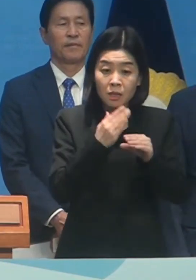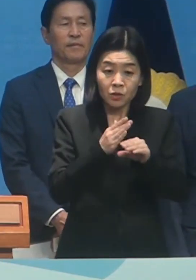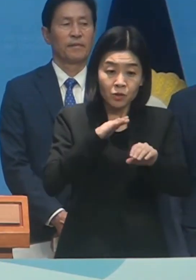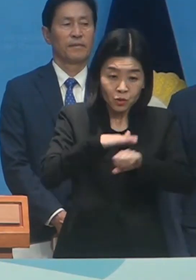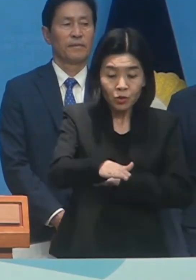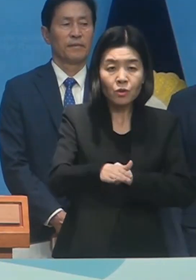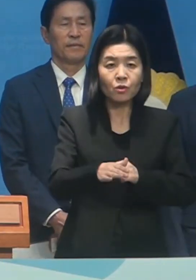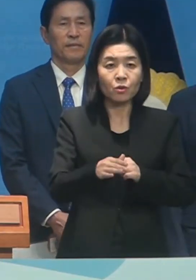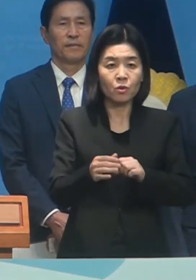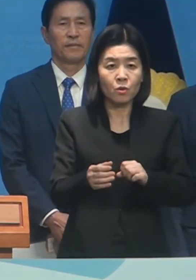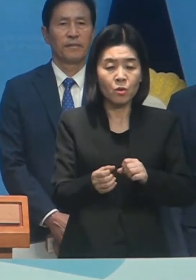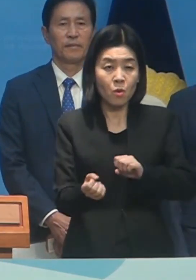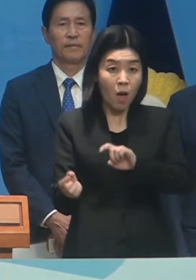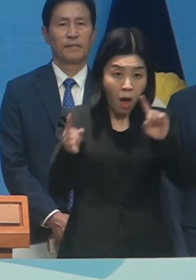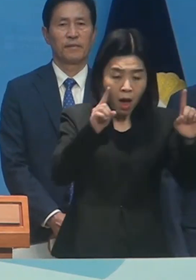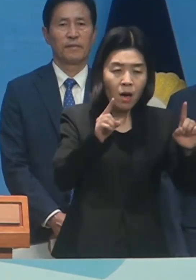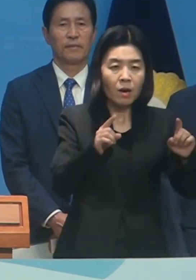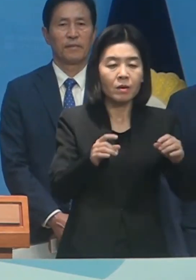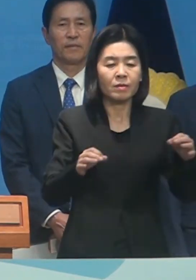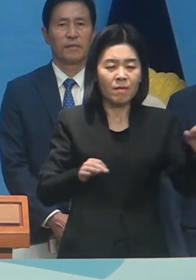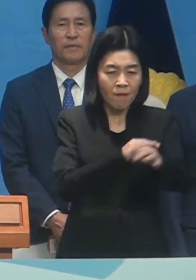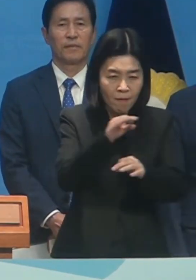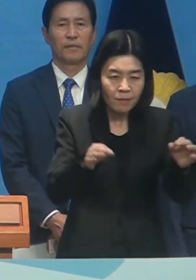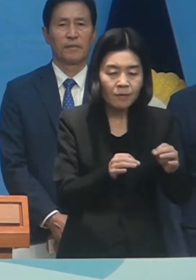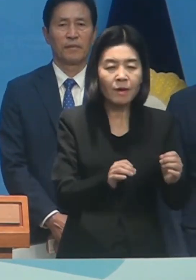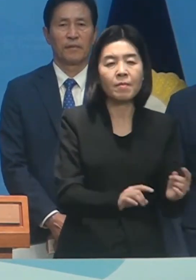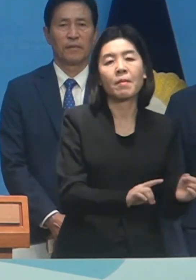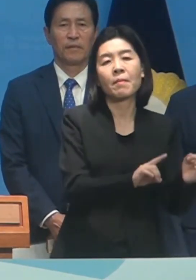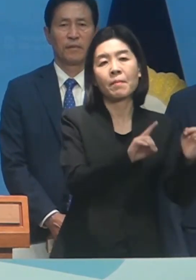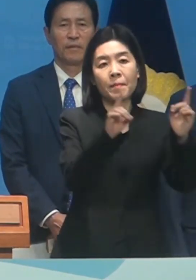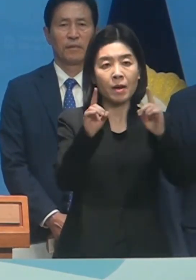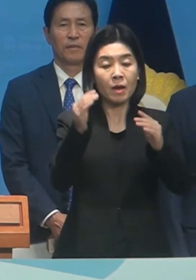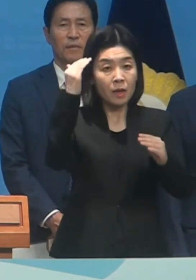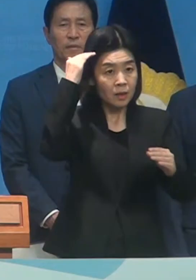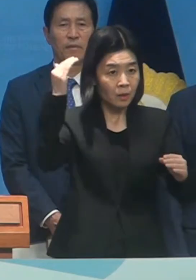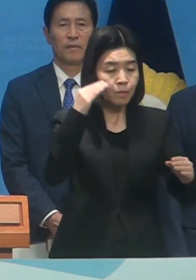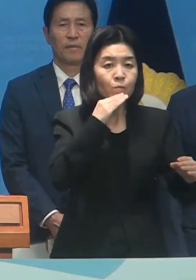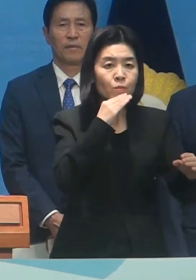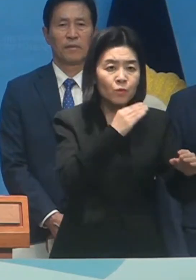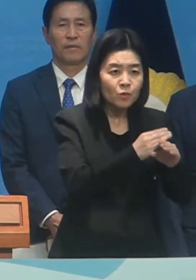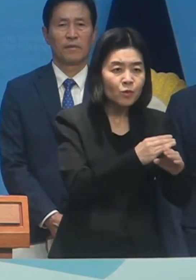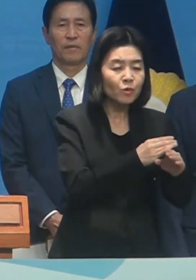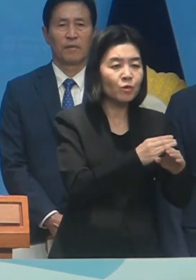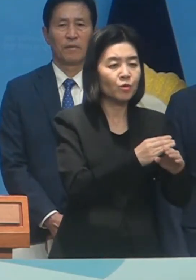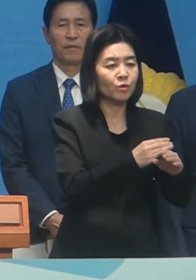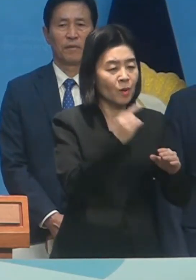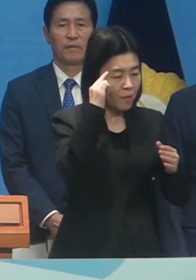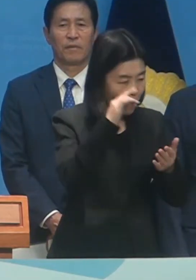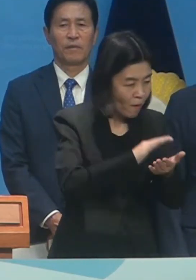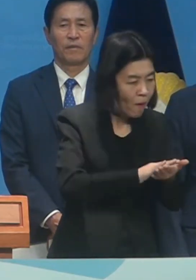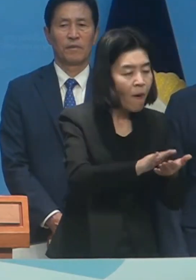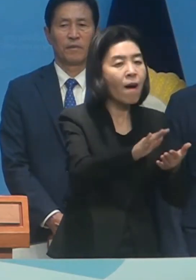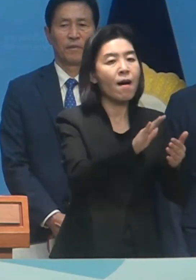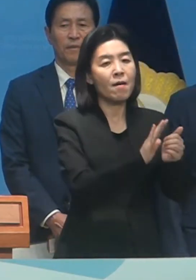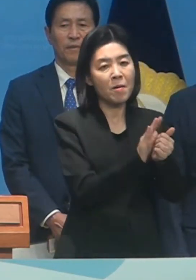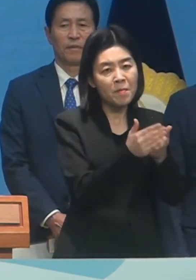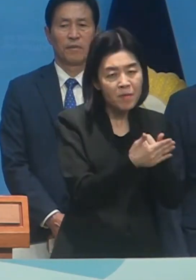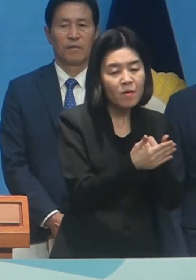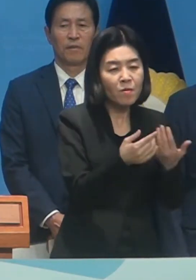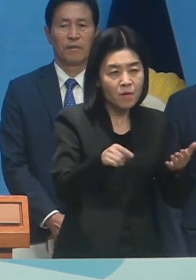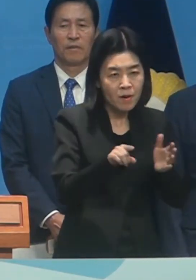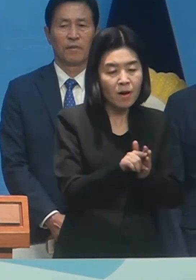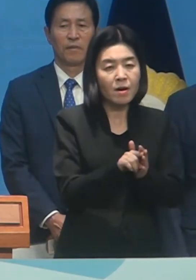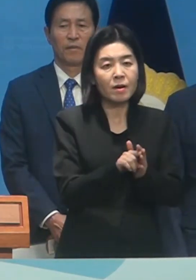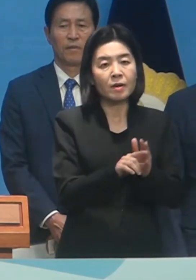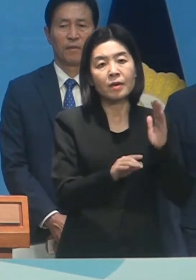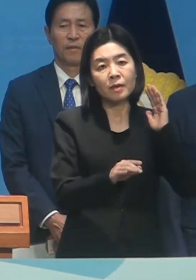회복과 민생, 경제 상황의 개선, 남북한의 평화적 관계 재구축을 위한